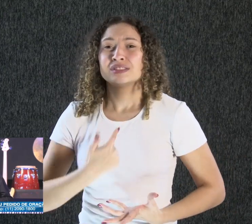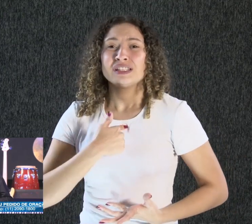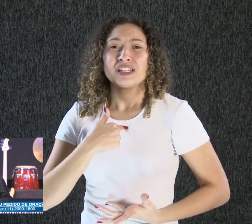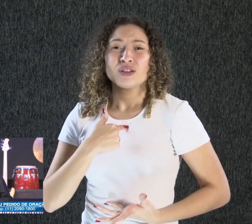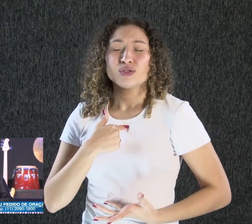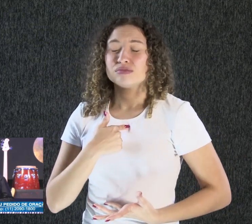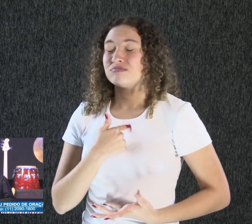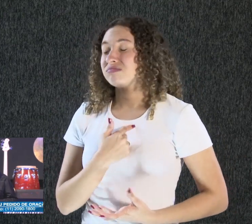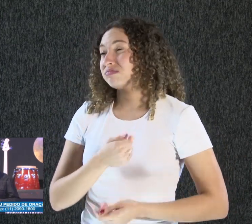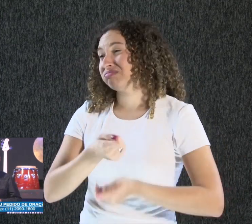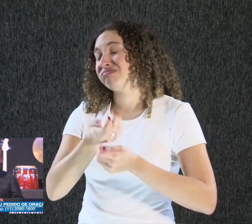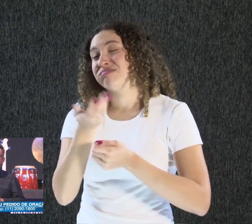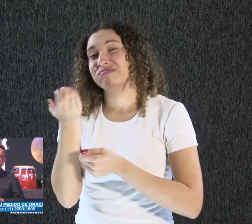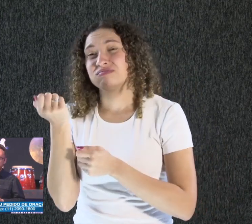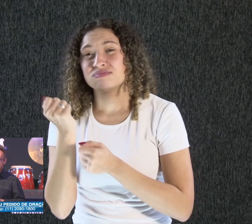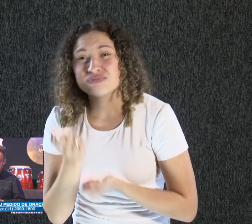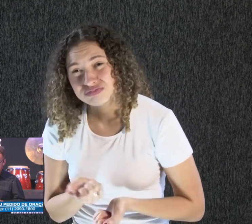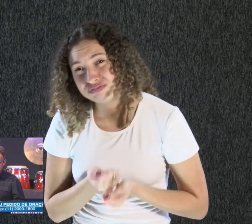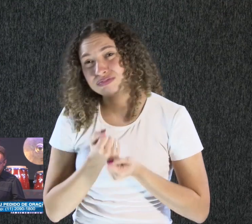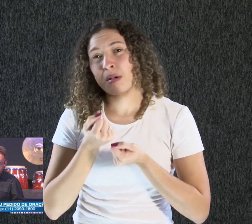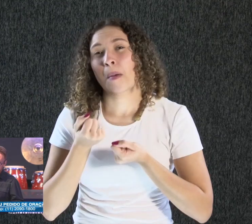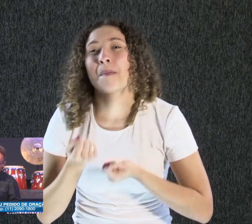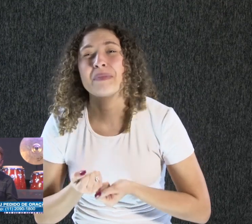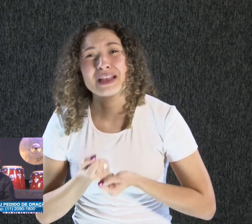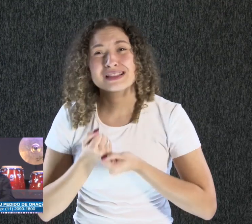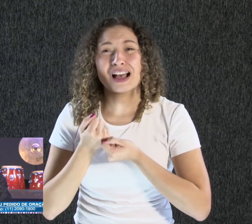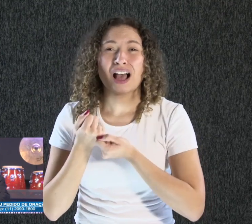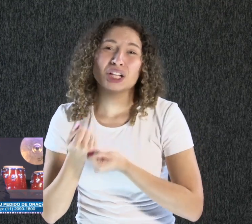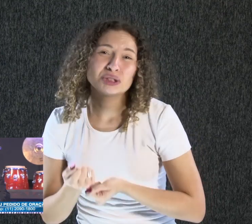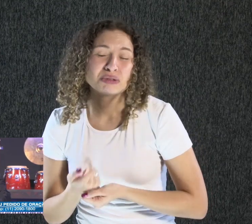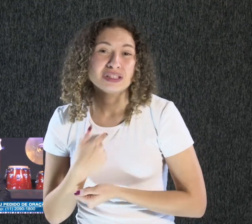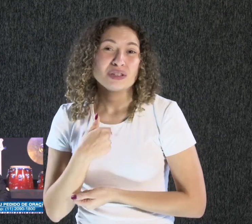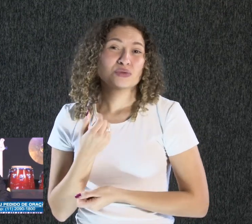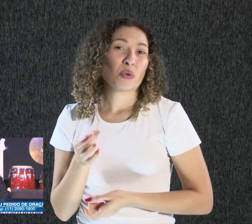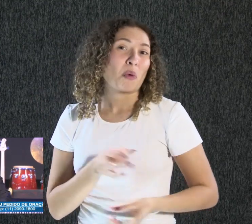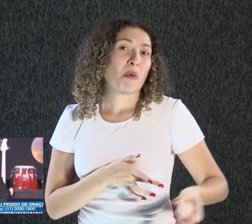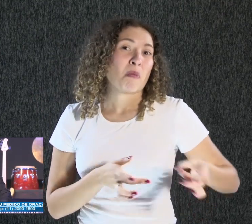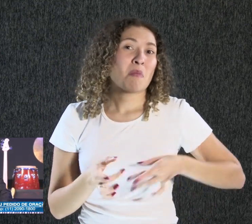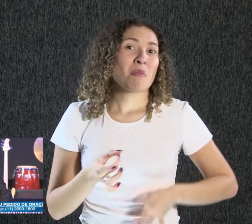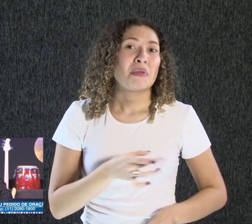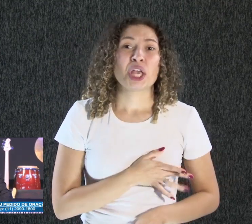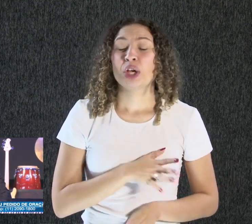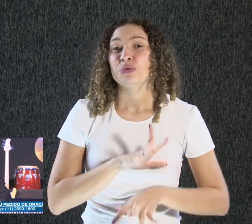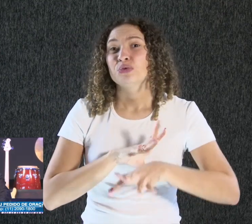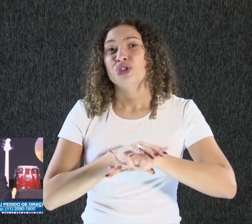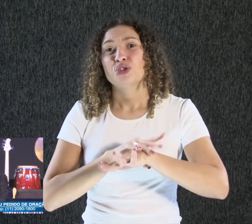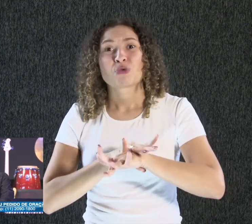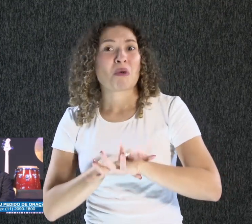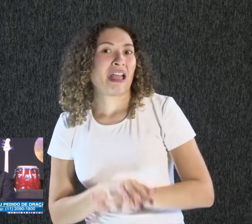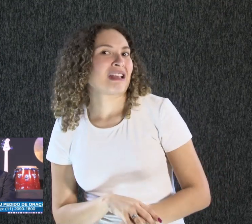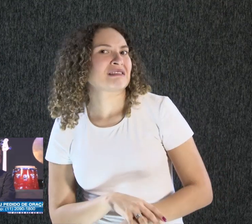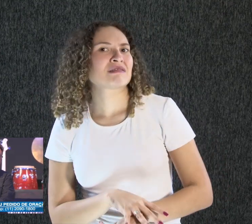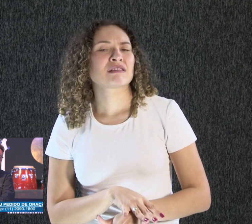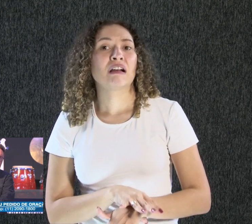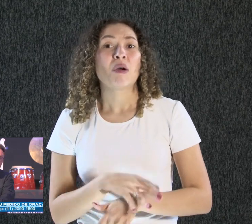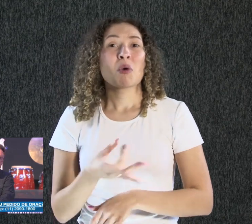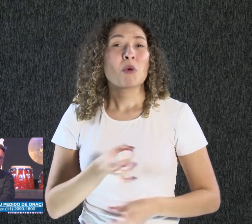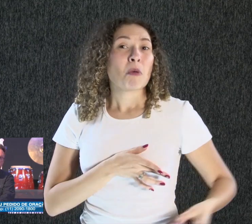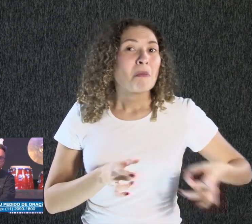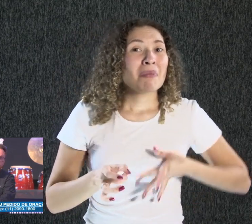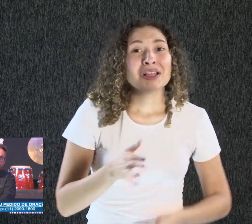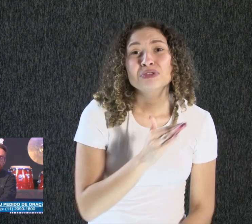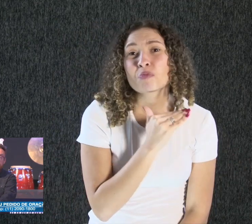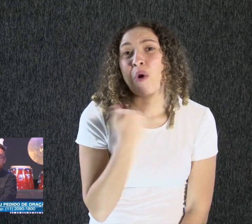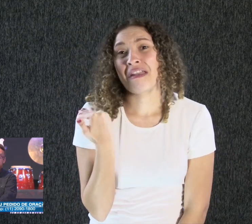incertezas, estou cansado, estou sobrecarregado, passando por sofrimentos, por medos de